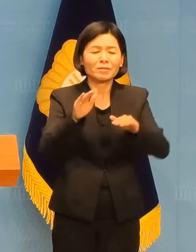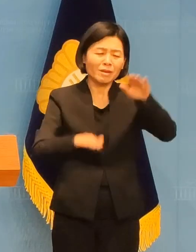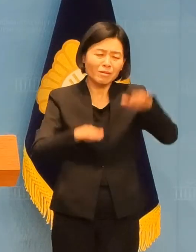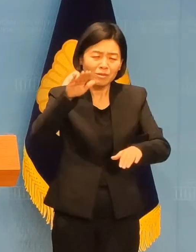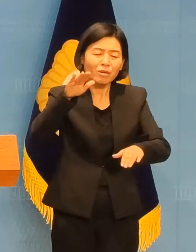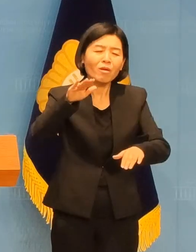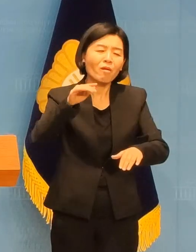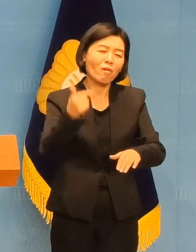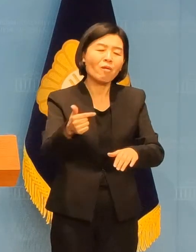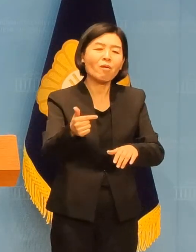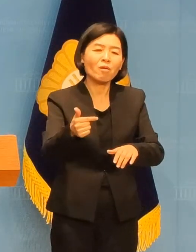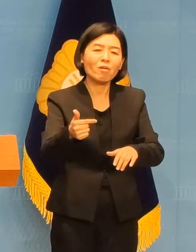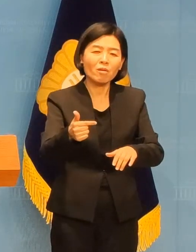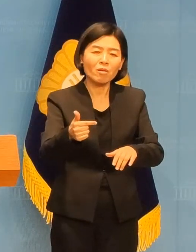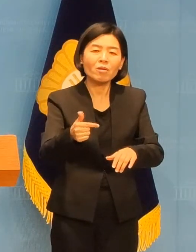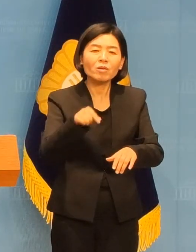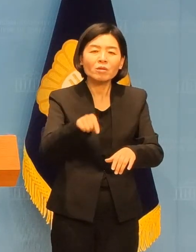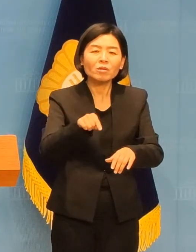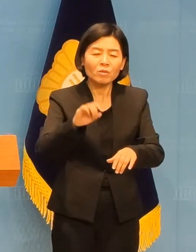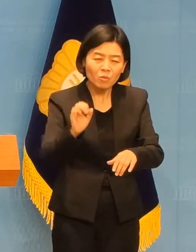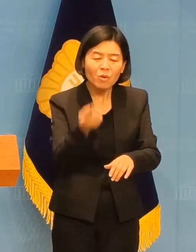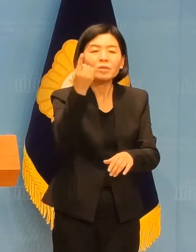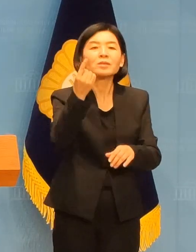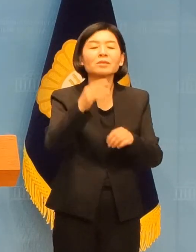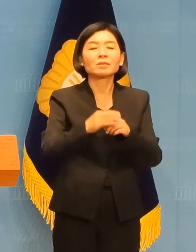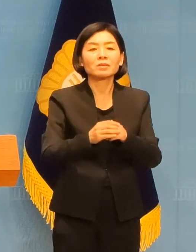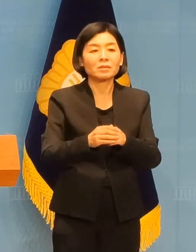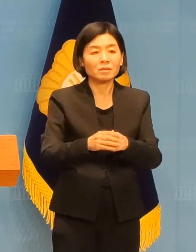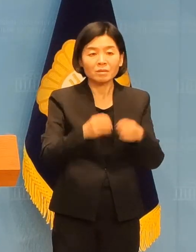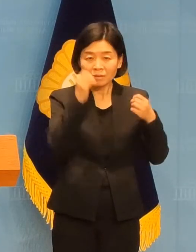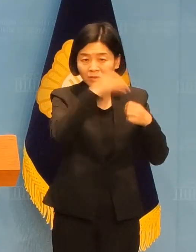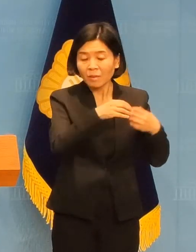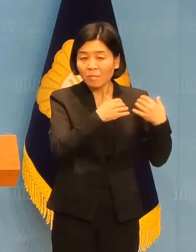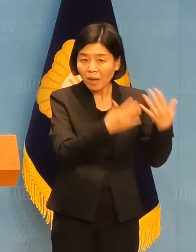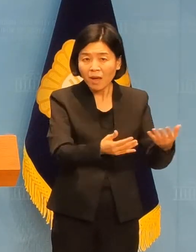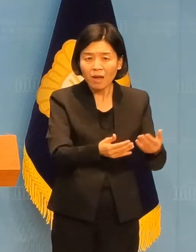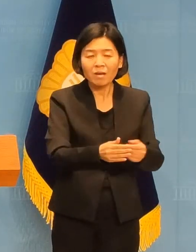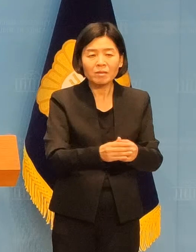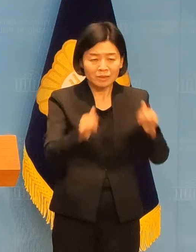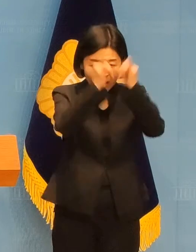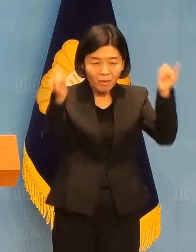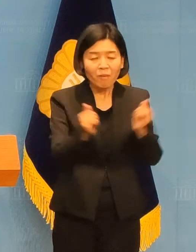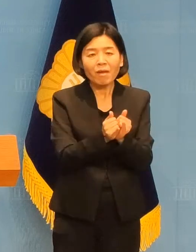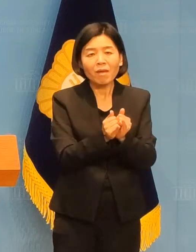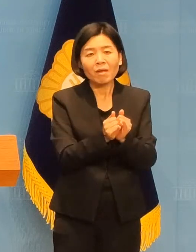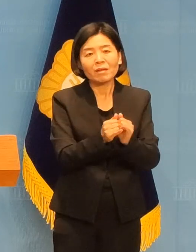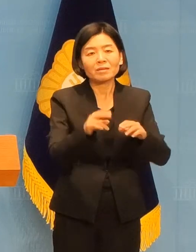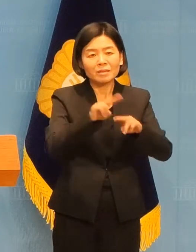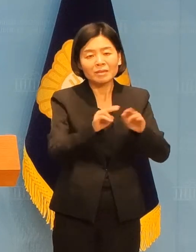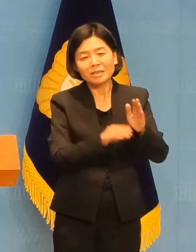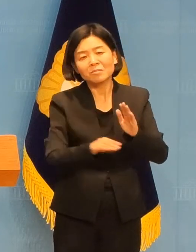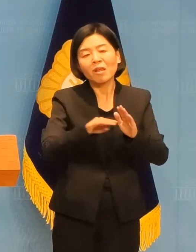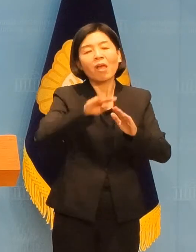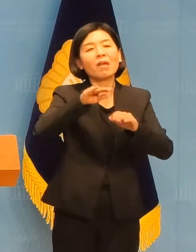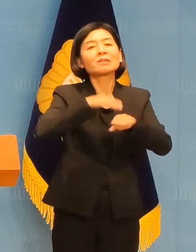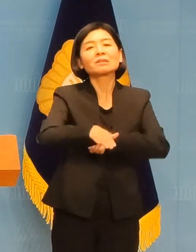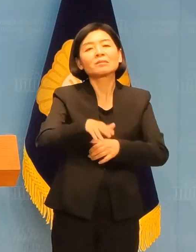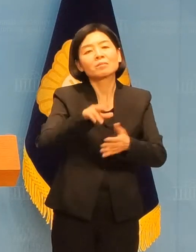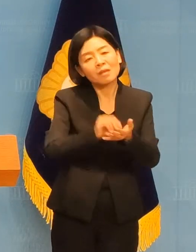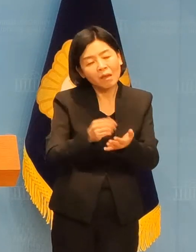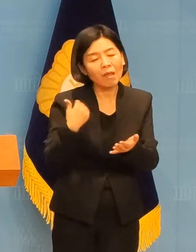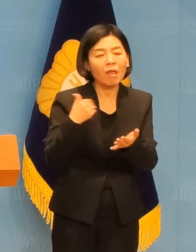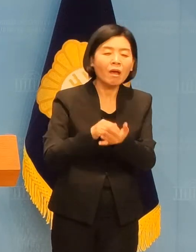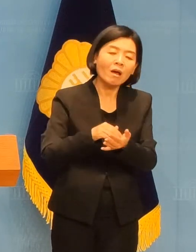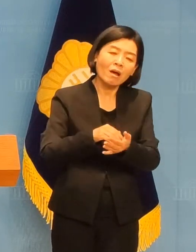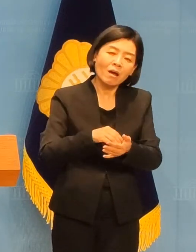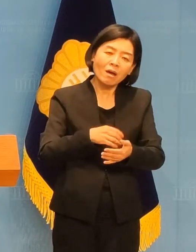중심축입니다. 이대로 더 두었다가는 다시 신분제 사회로 돌아갈 판입니다. 정부의 11호 부동산 대책은